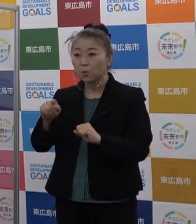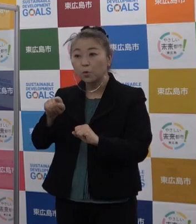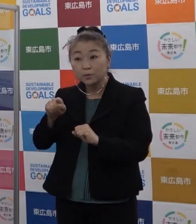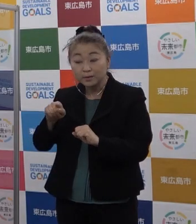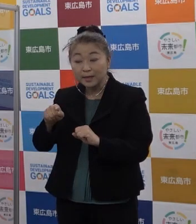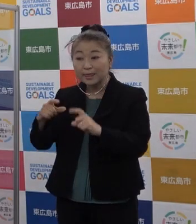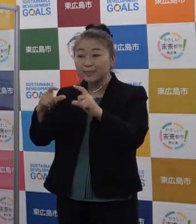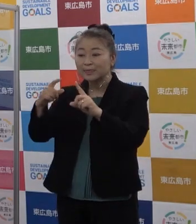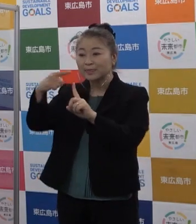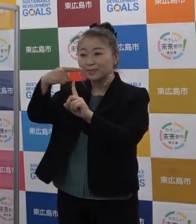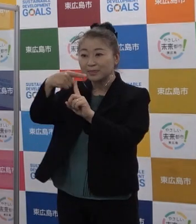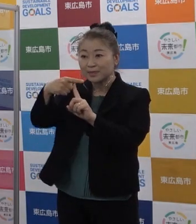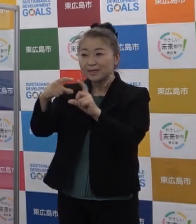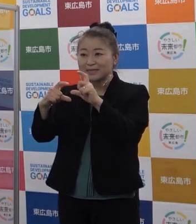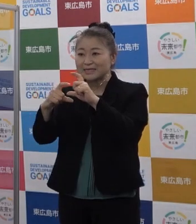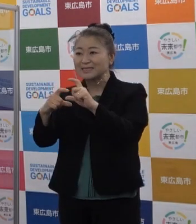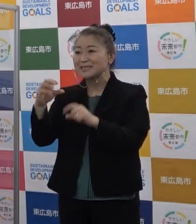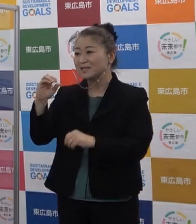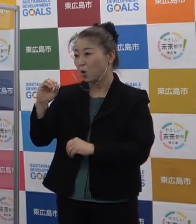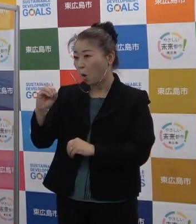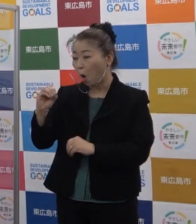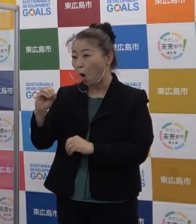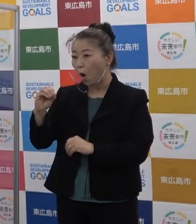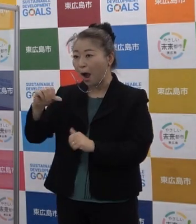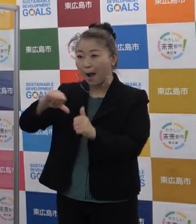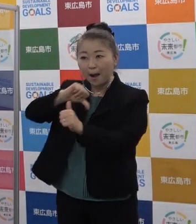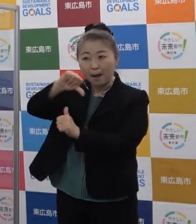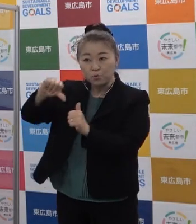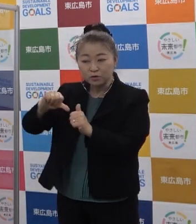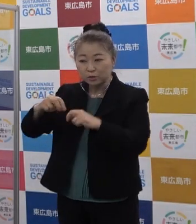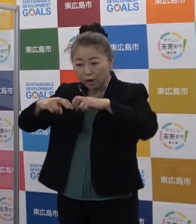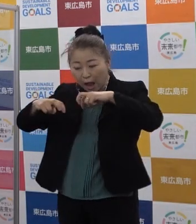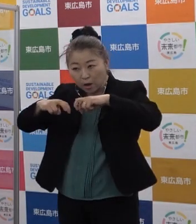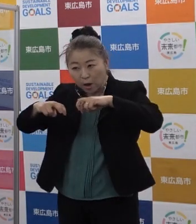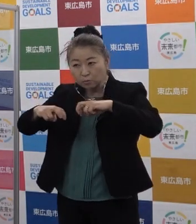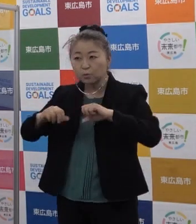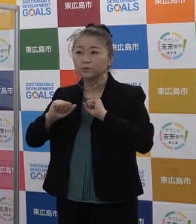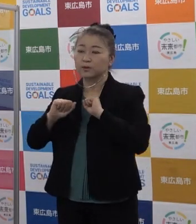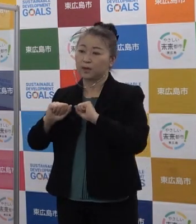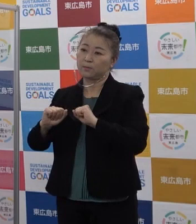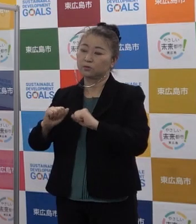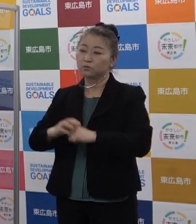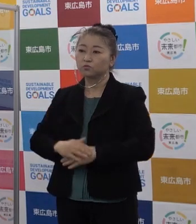という開発を進めています。それは、